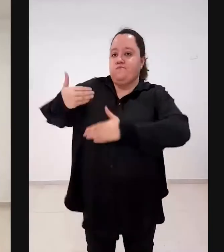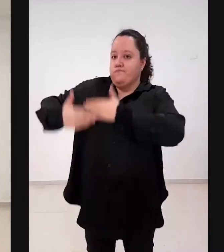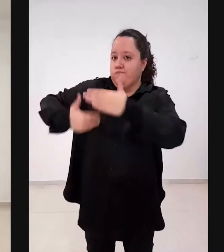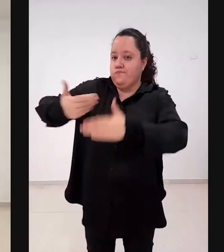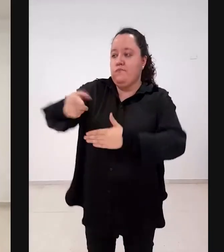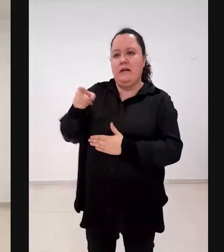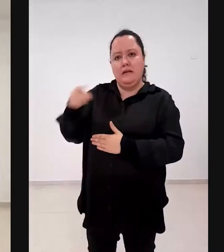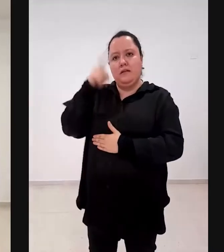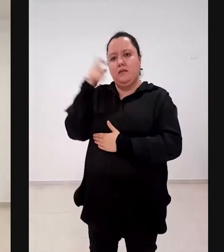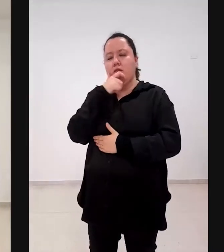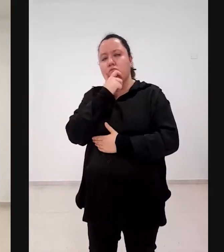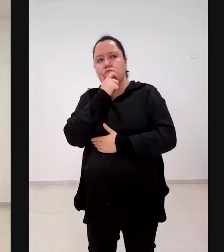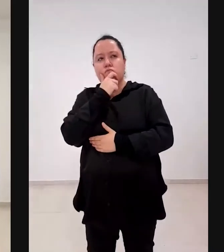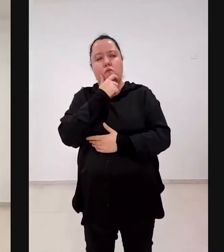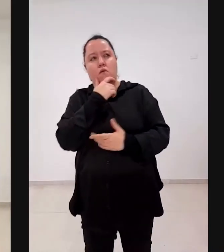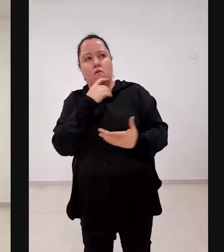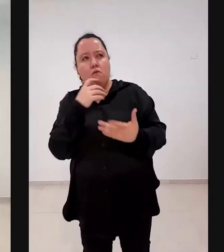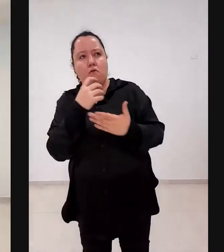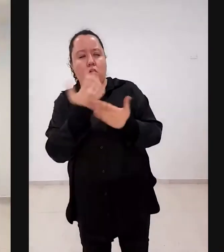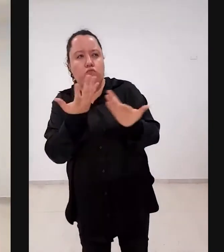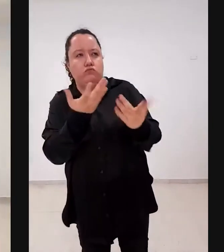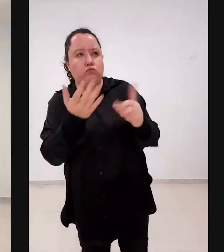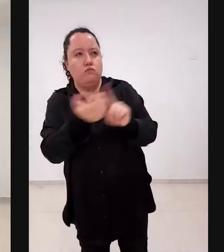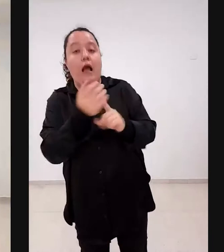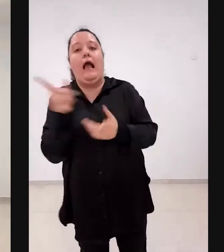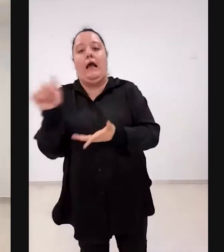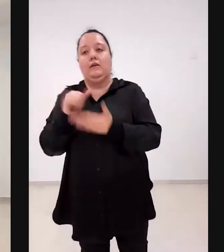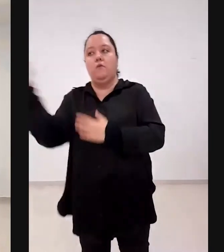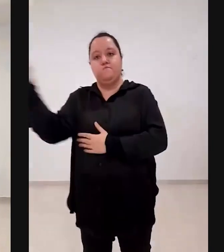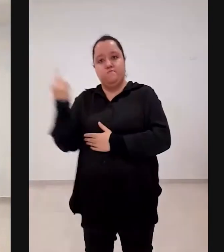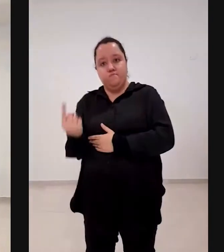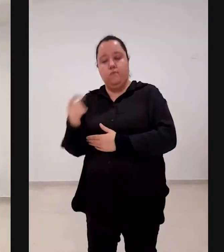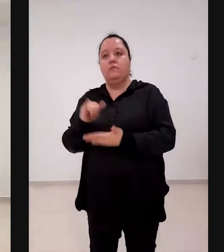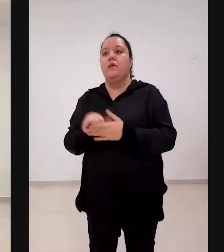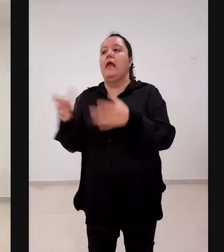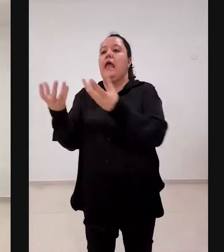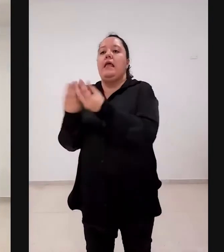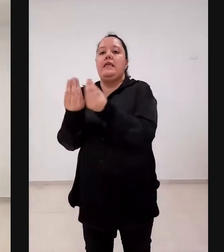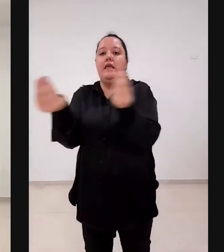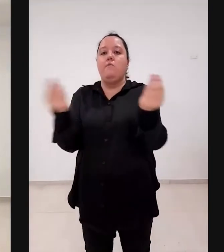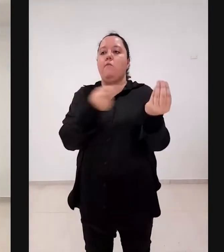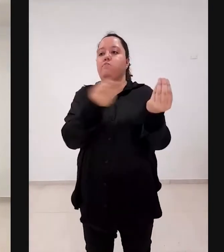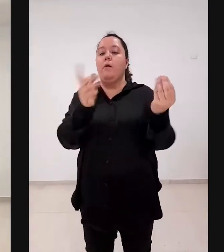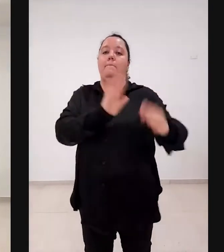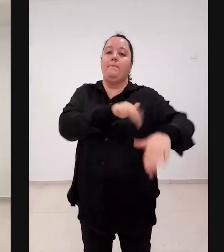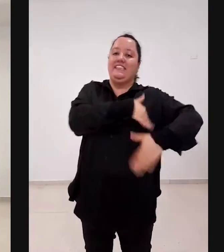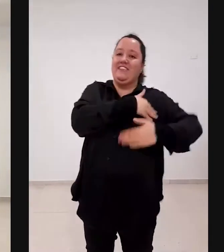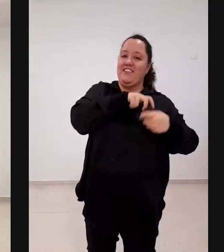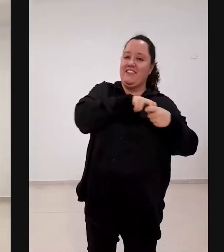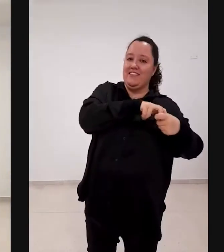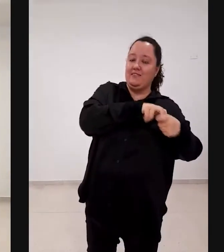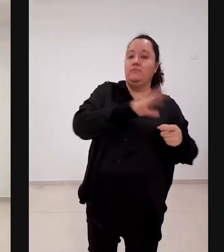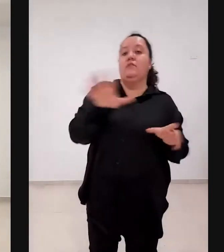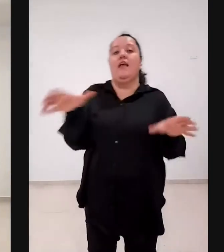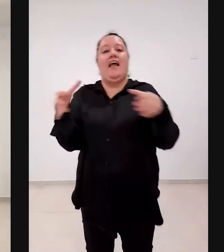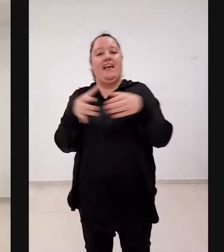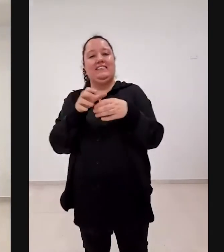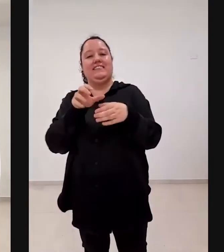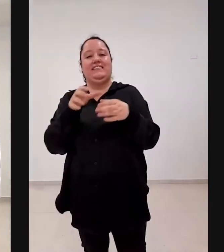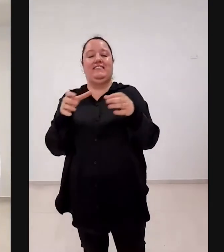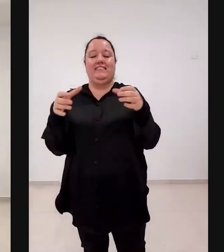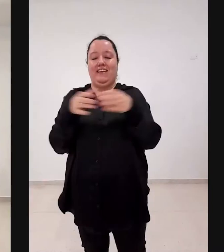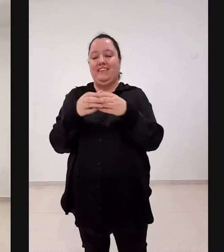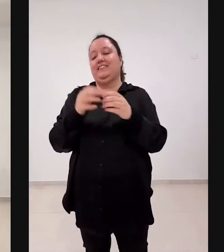las resultas acá con nosotros a todos los equipos acto del transporte como de las gestiones